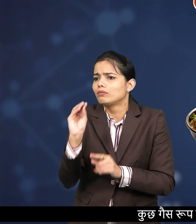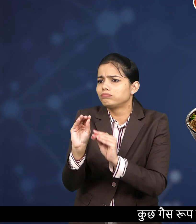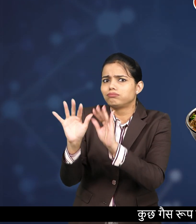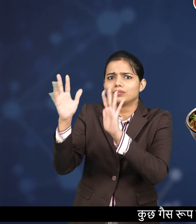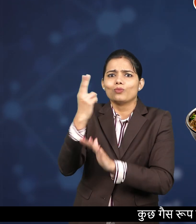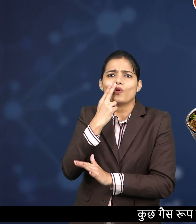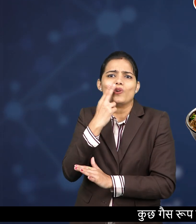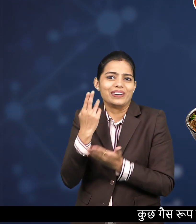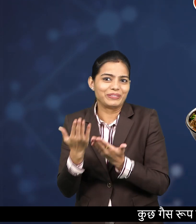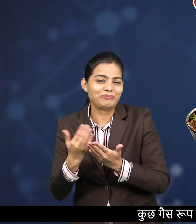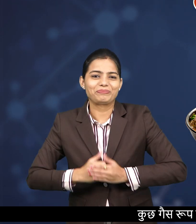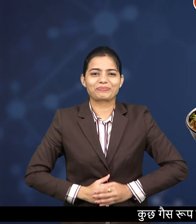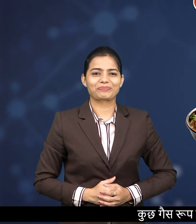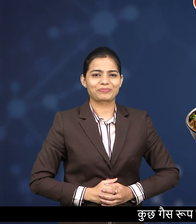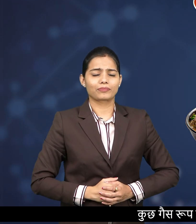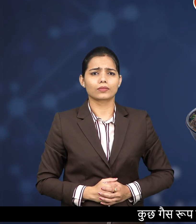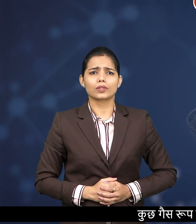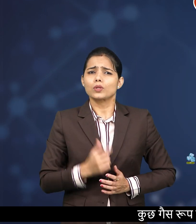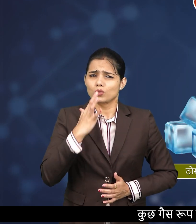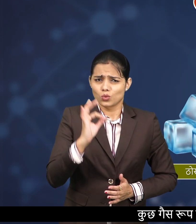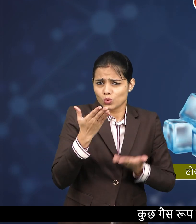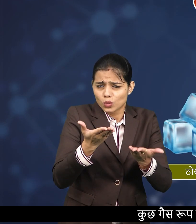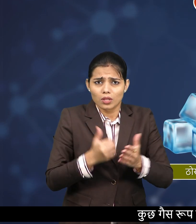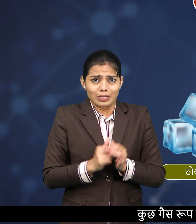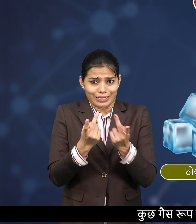कुछ गैस रूप में होते हैं जैसे भाप या धुआं।